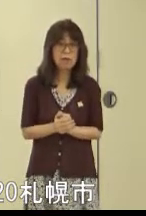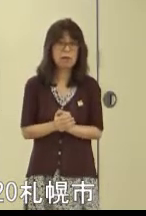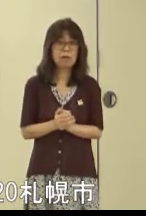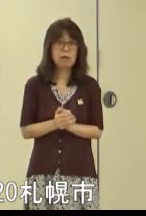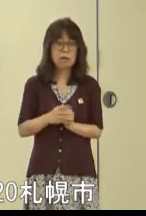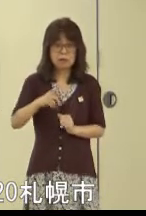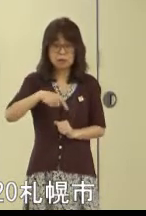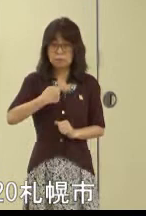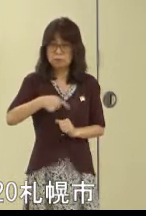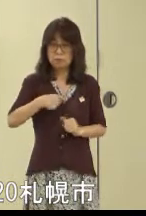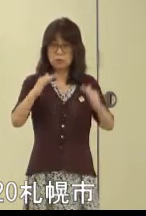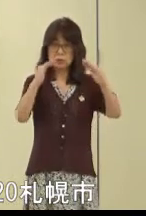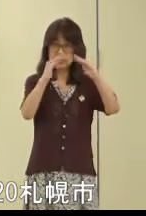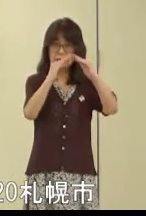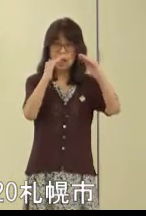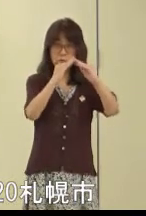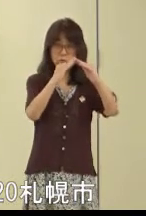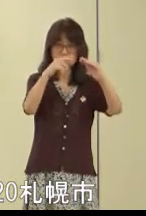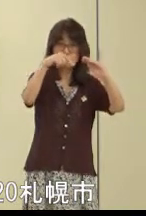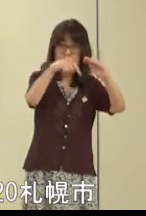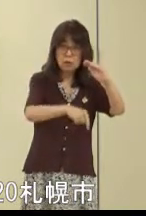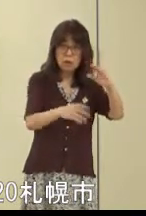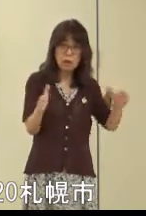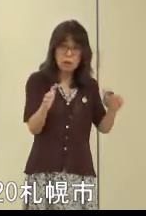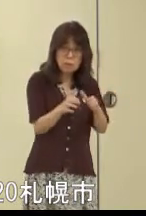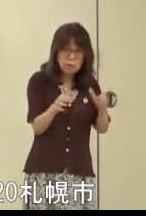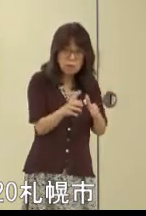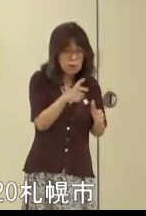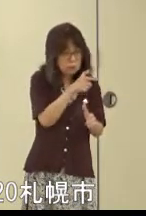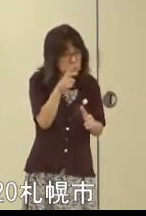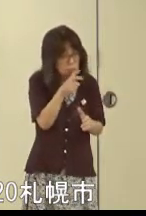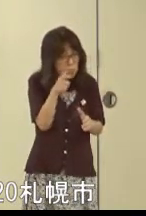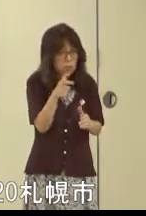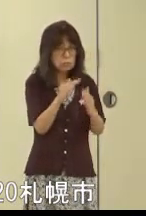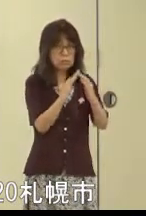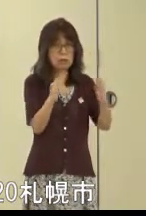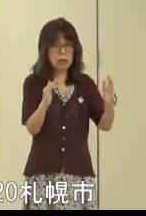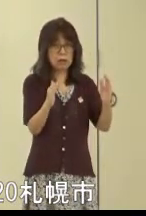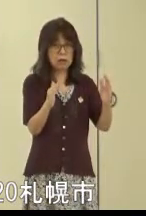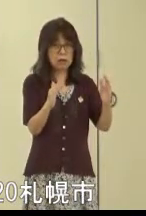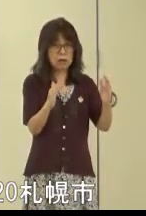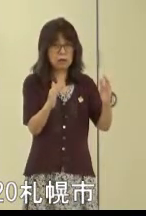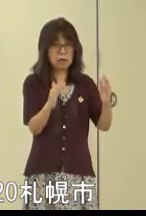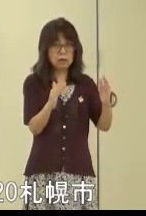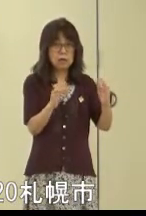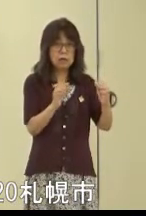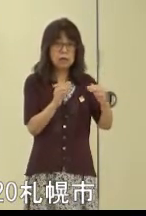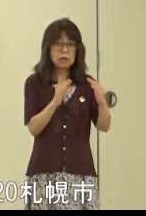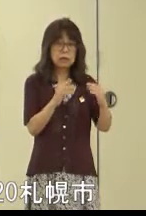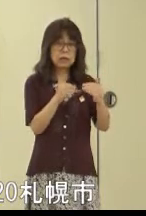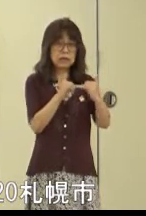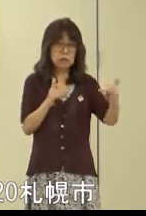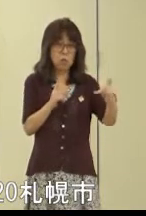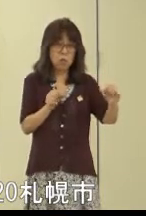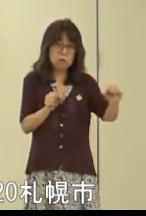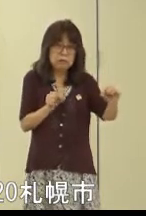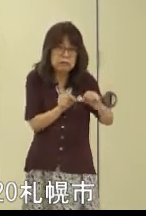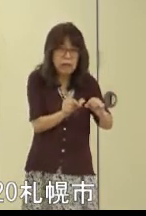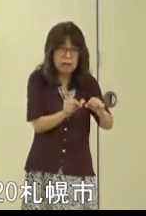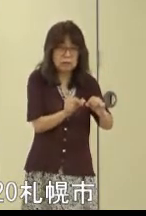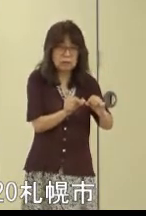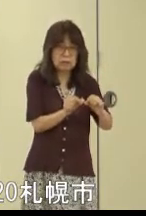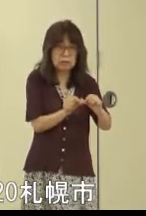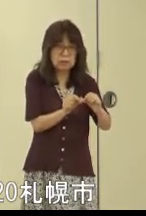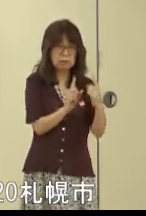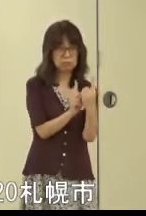貼っ自宅でのこういった飲み会謎にも共通するやはり金近い距離でいってまぁ